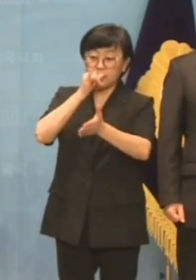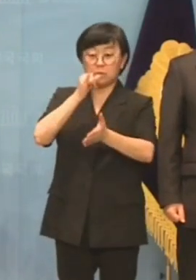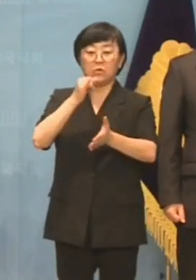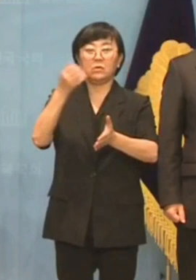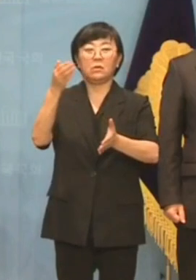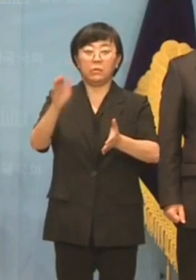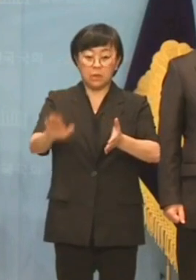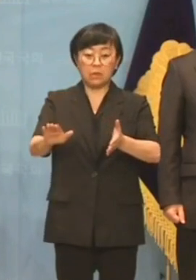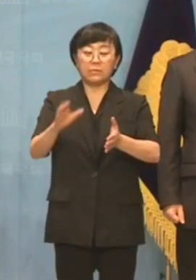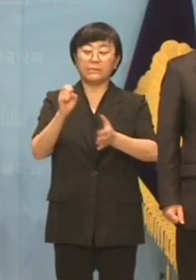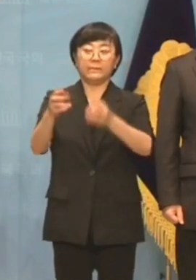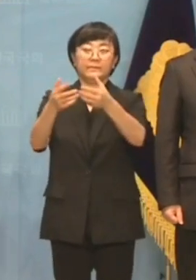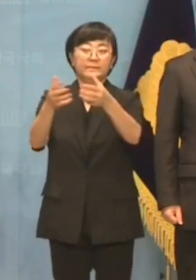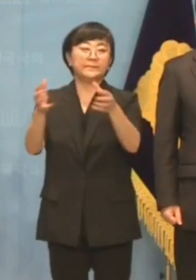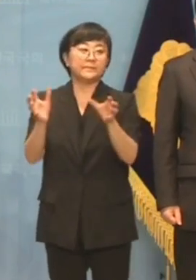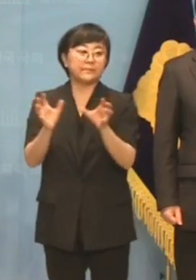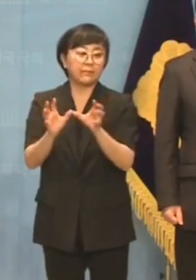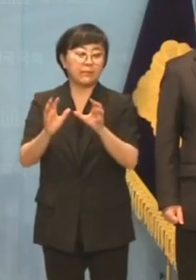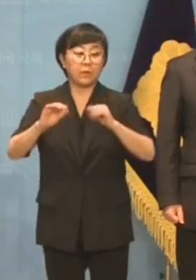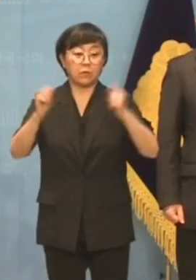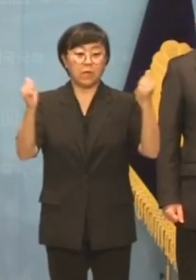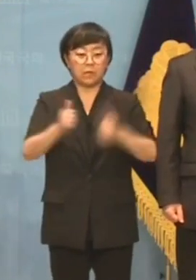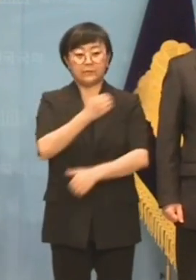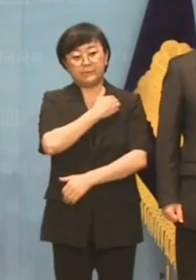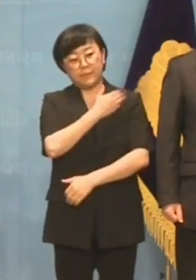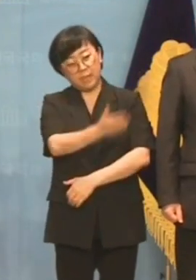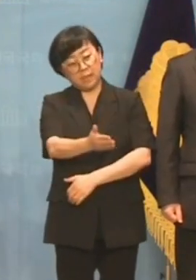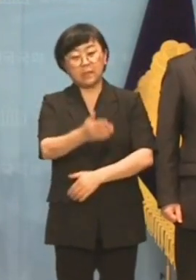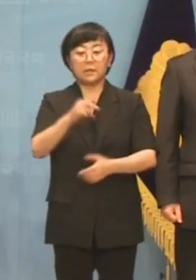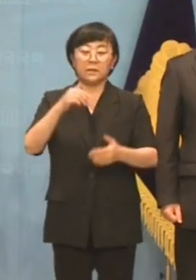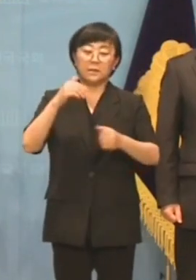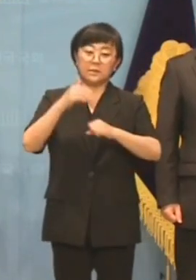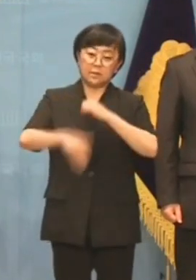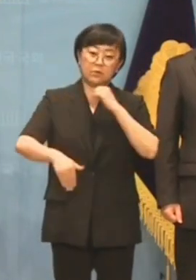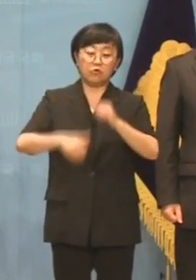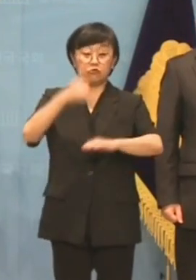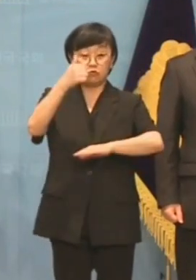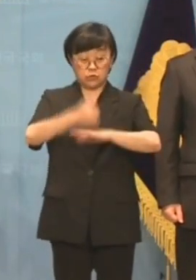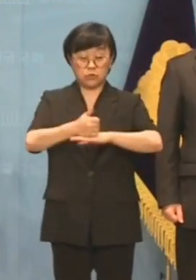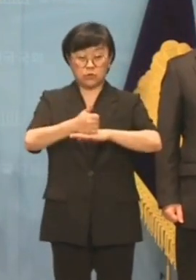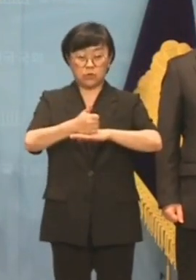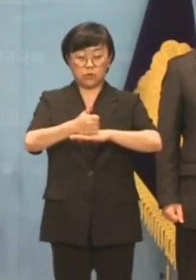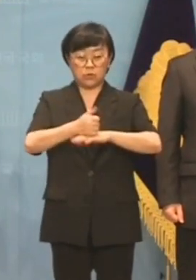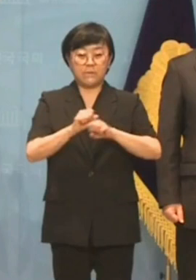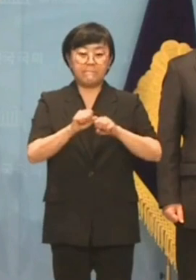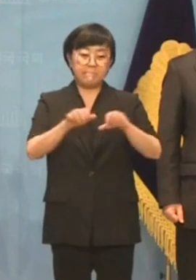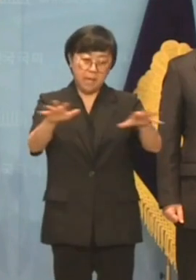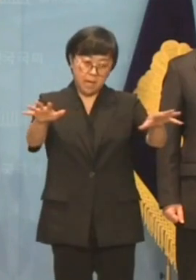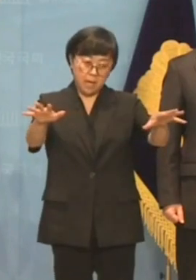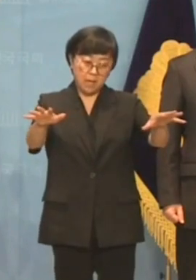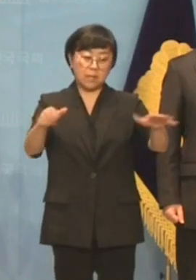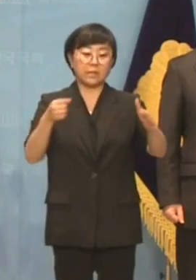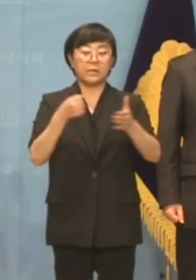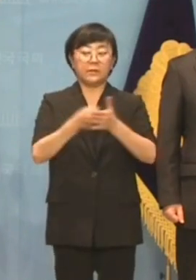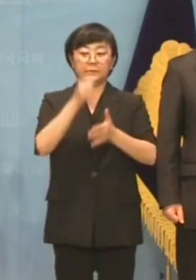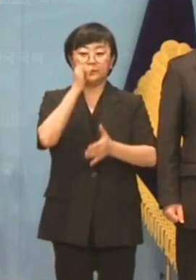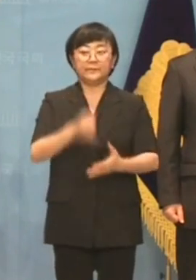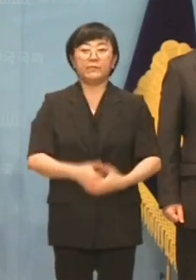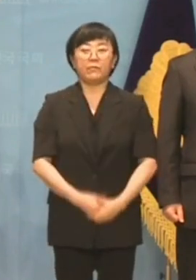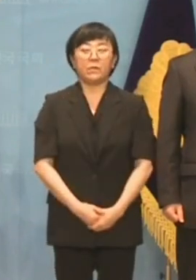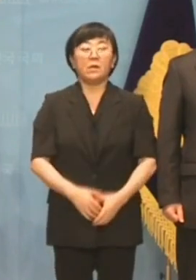불구하고 여당은 국회를 외면하는 방식으로 궁극적으로 사내와 진배 없는 정회를 결정한